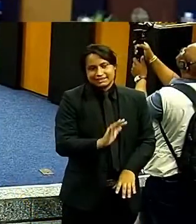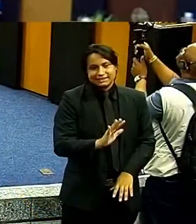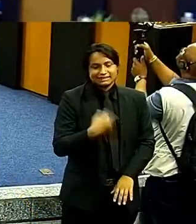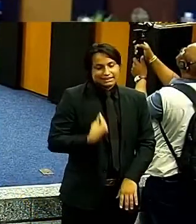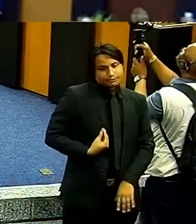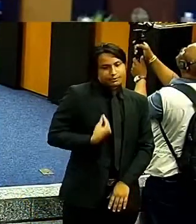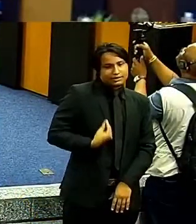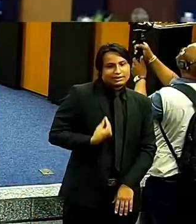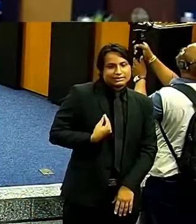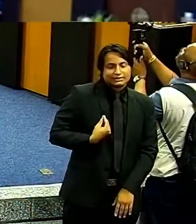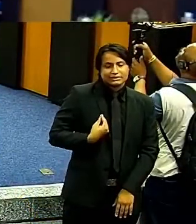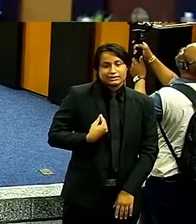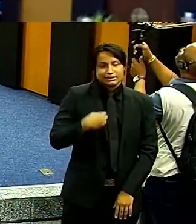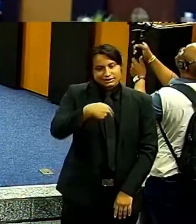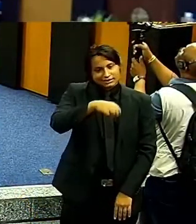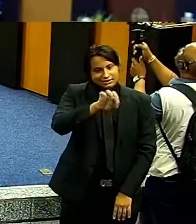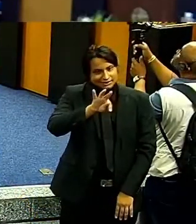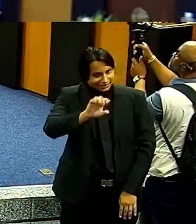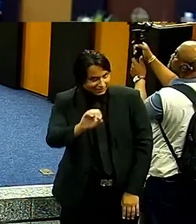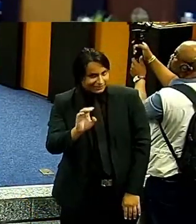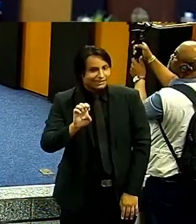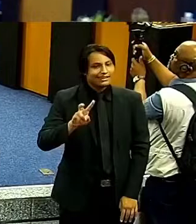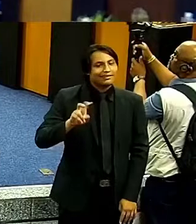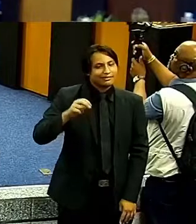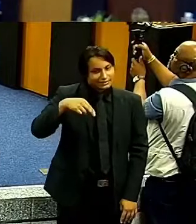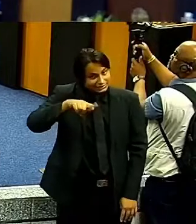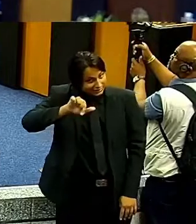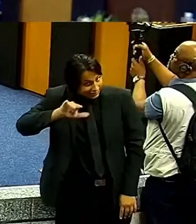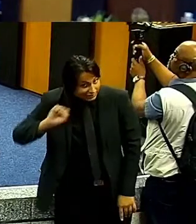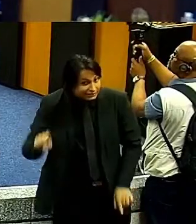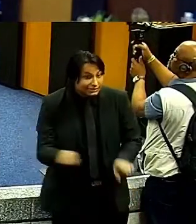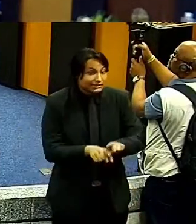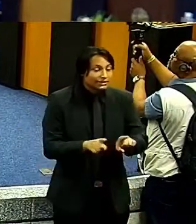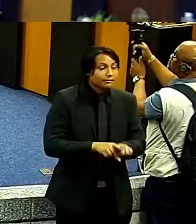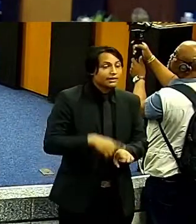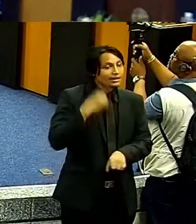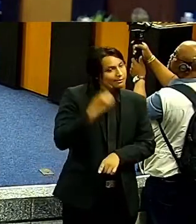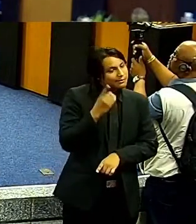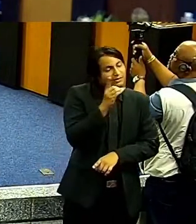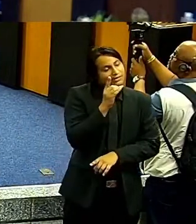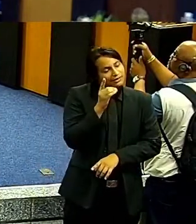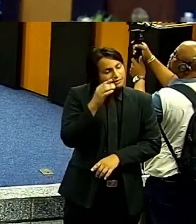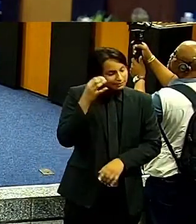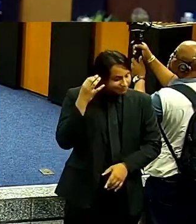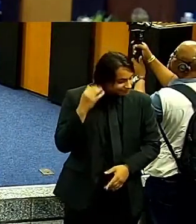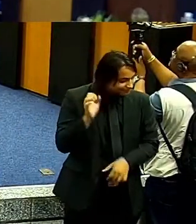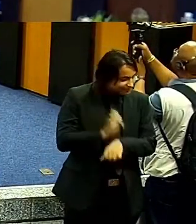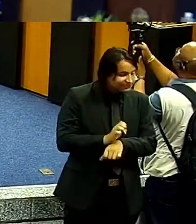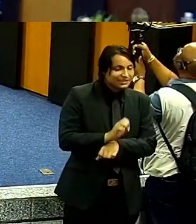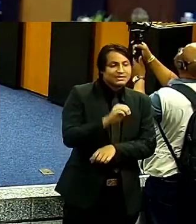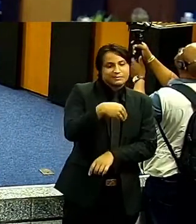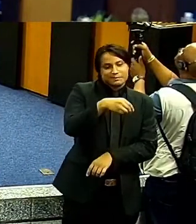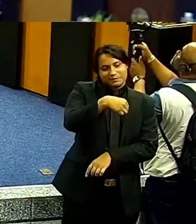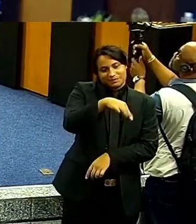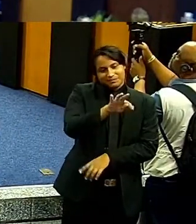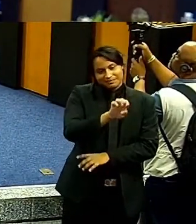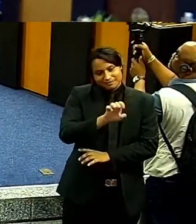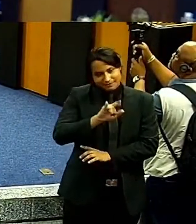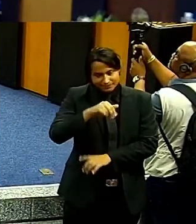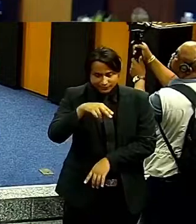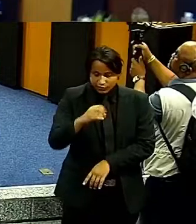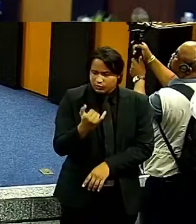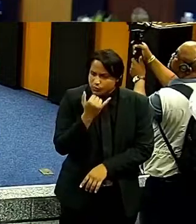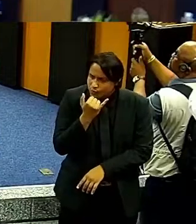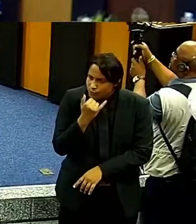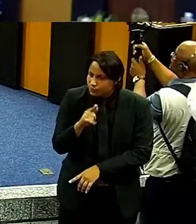a presença do deputado estadual Neto Evangelista e do deputado estadual otelino Neto desculpa Gustavo a